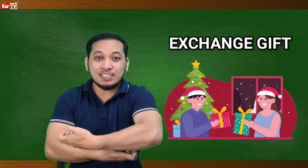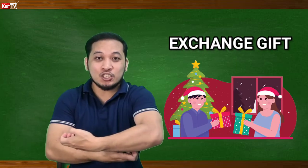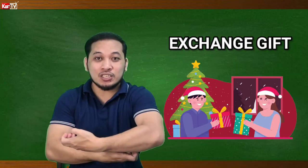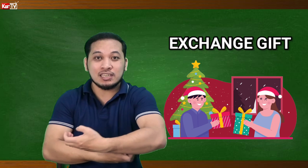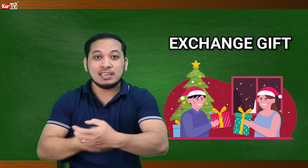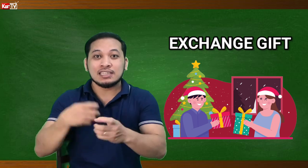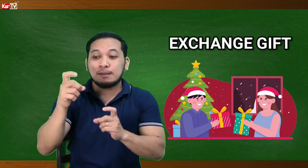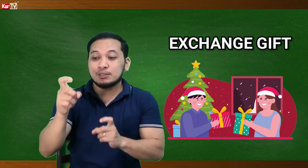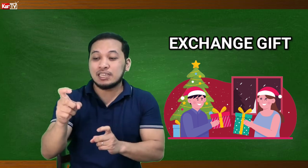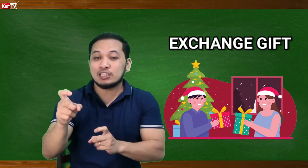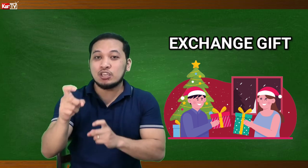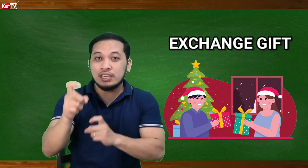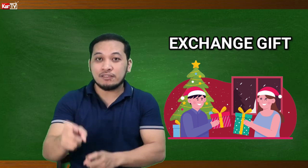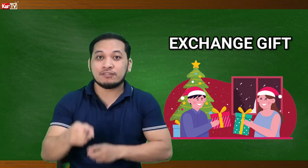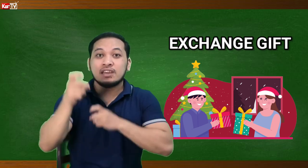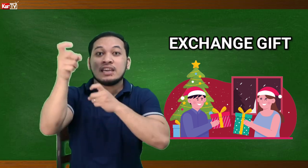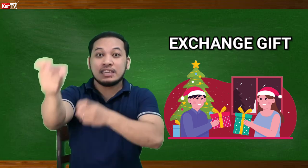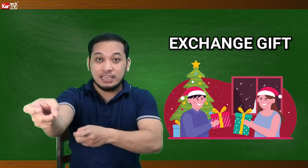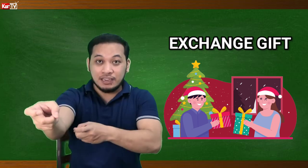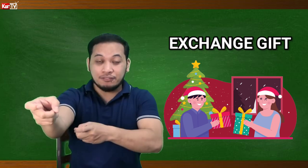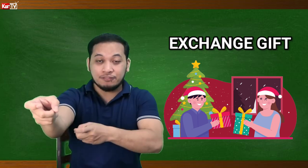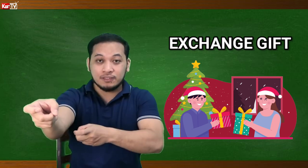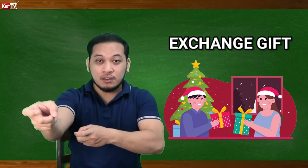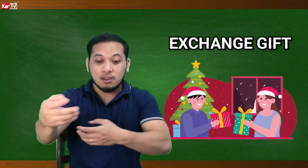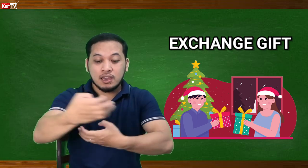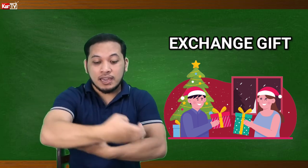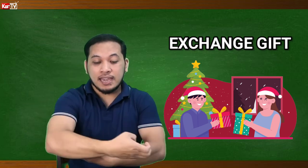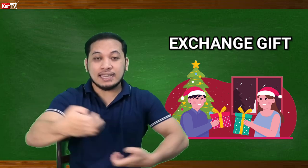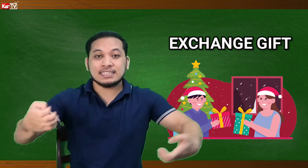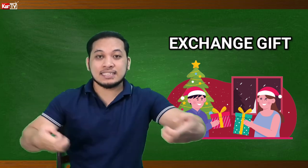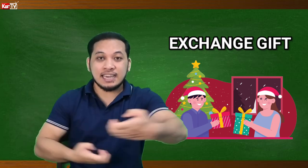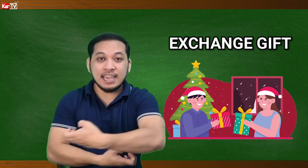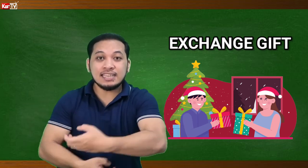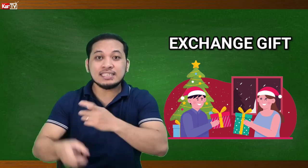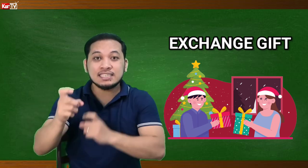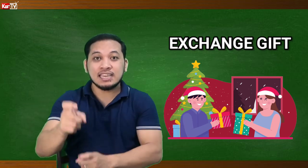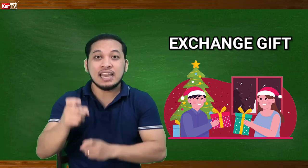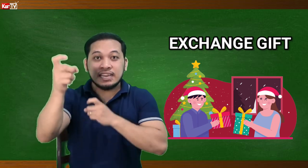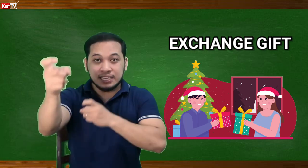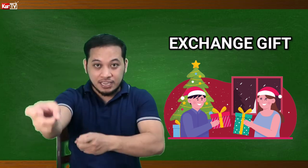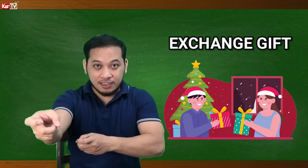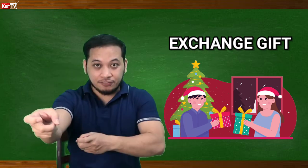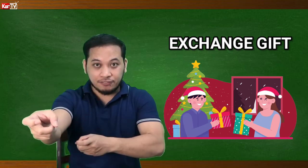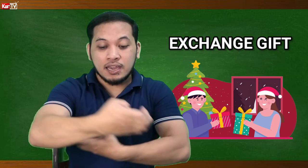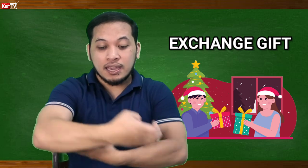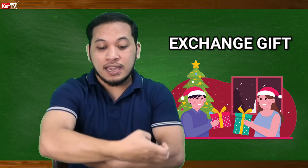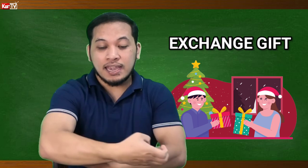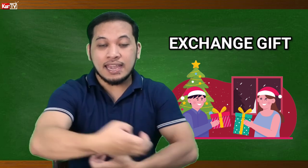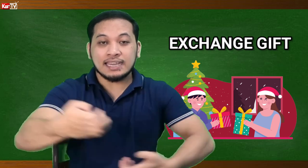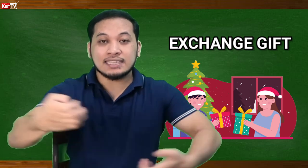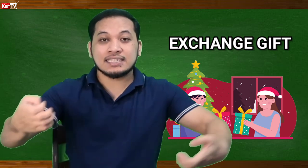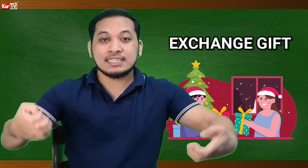exchange. Tapos, ganito yung gift. Gift. Exchange, gift.